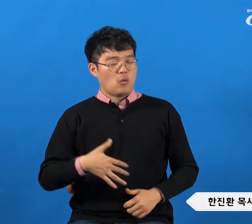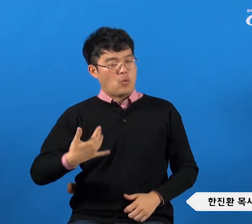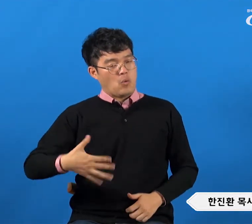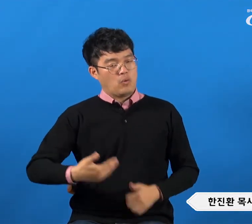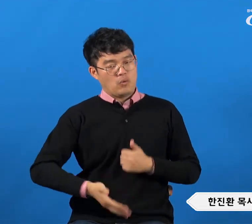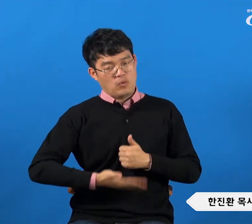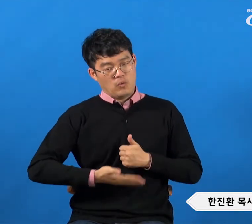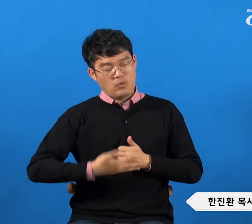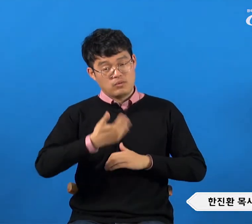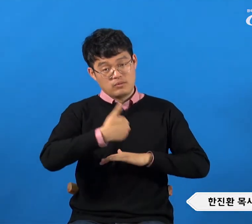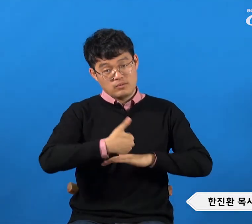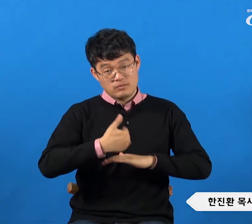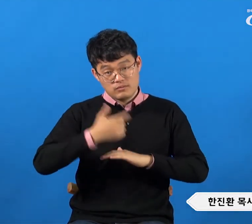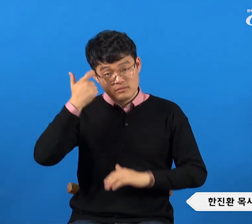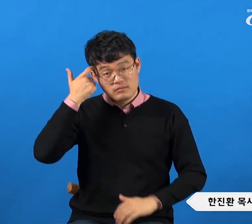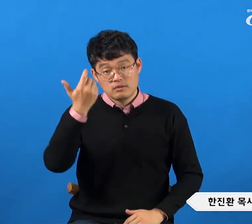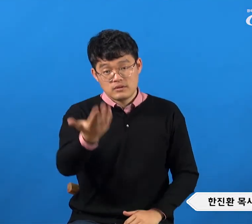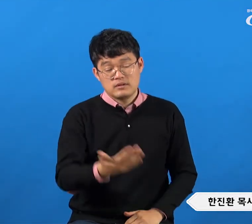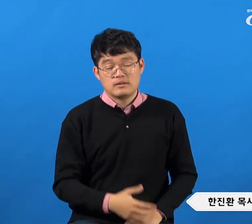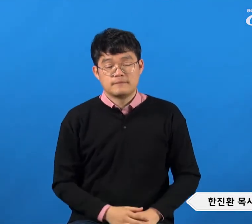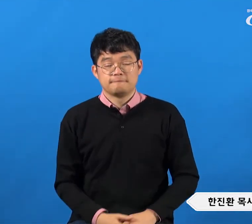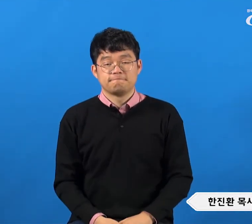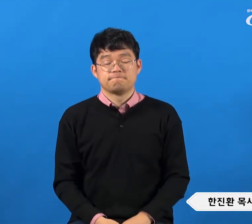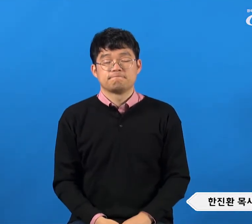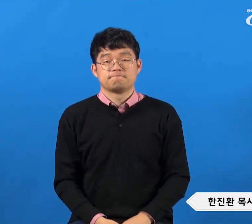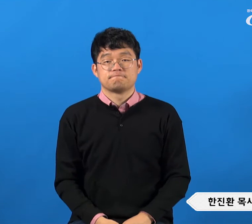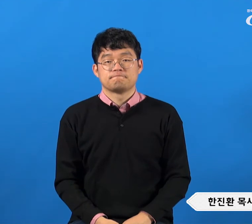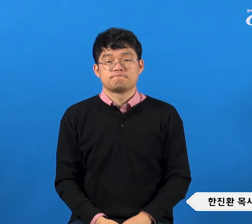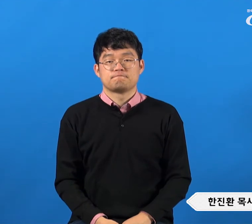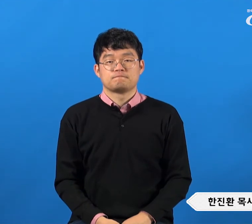대단하다 하고 자기 자신에게 감사할 것입니까?